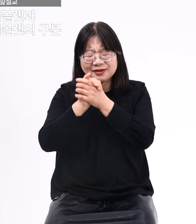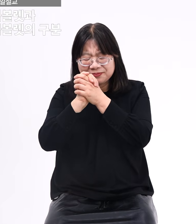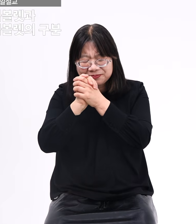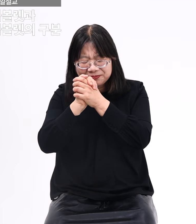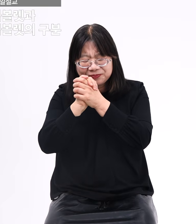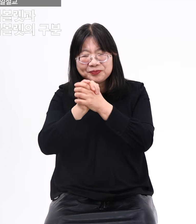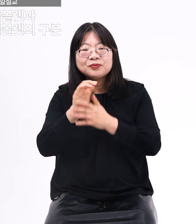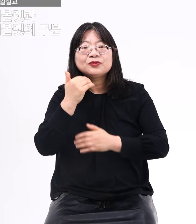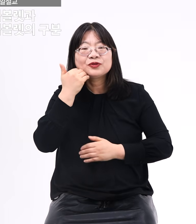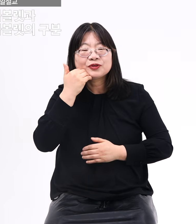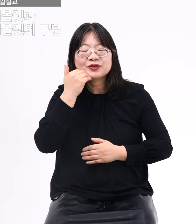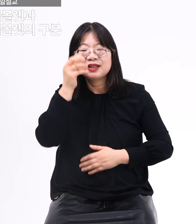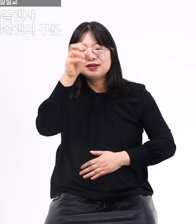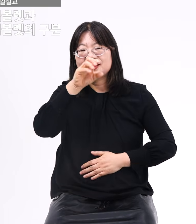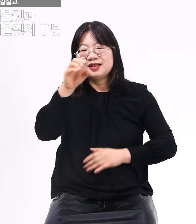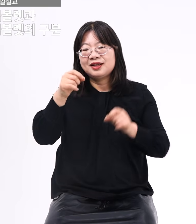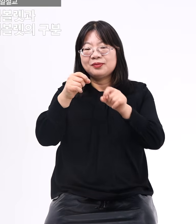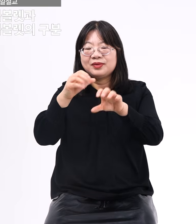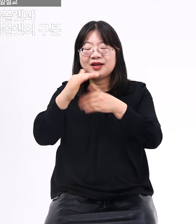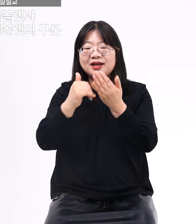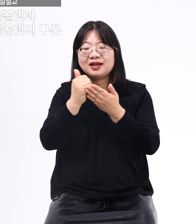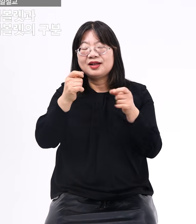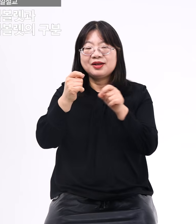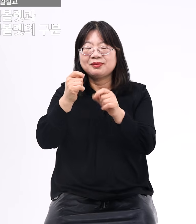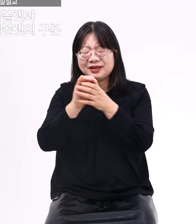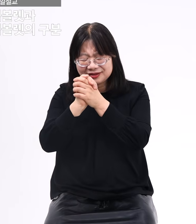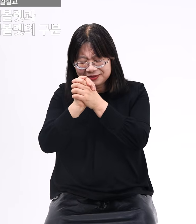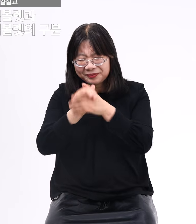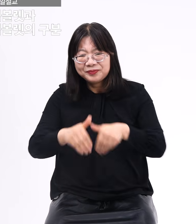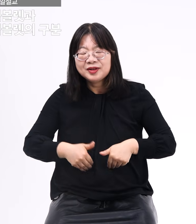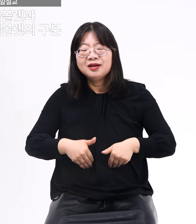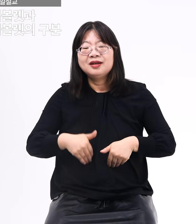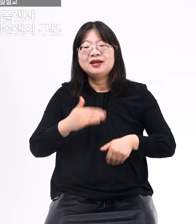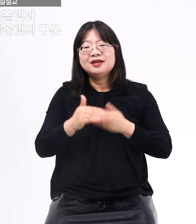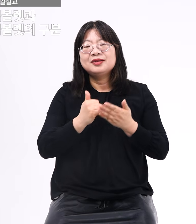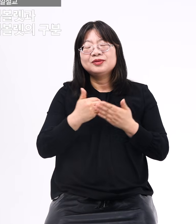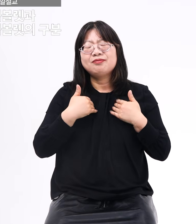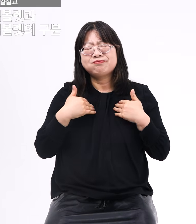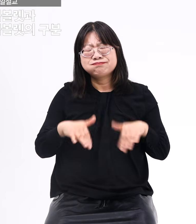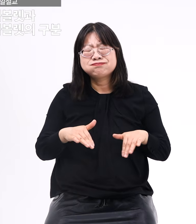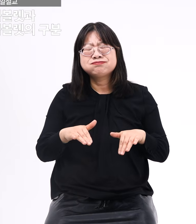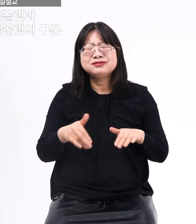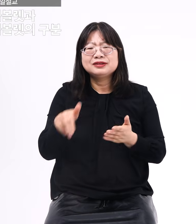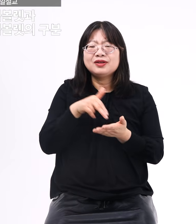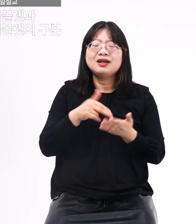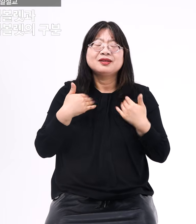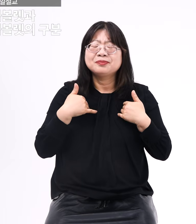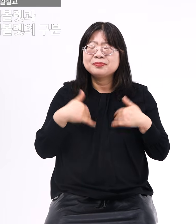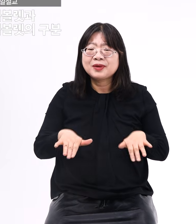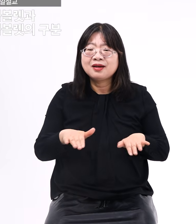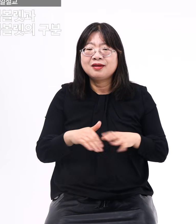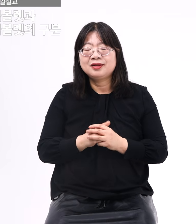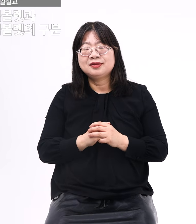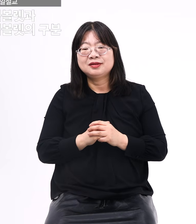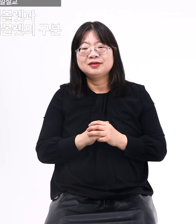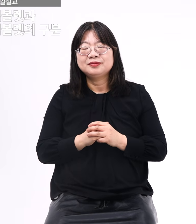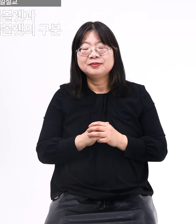됩니까? 십자가 앞에, 하나님 앞에. 하나님 나 이 힘 다 떨어졌어요. 일어날 힘도 없어요.